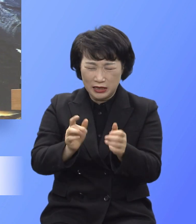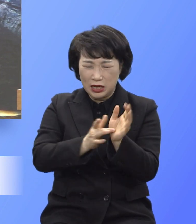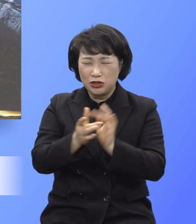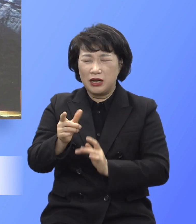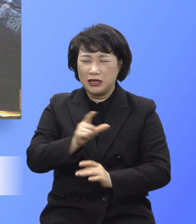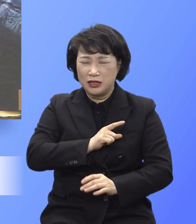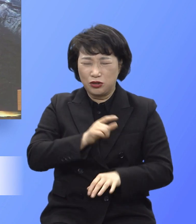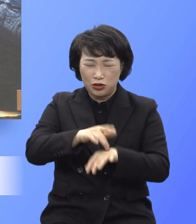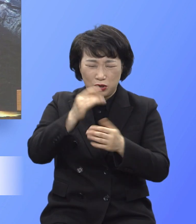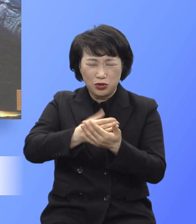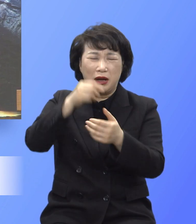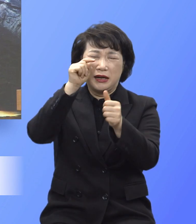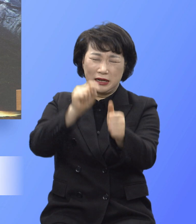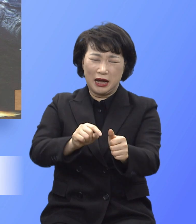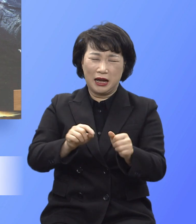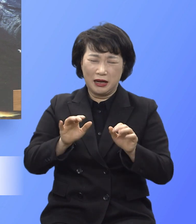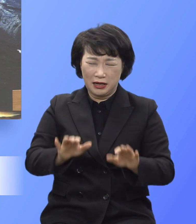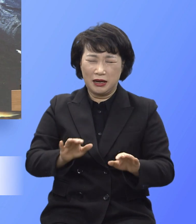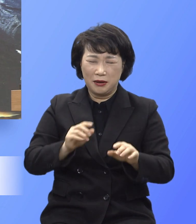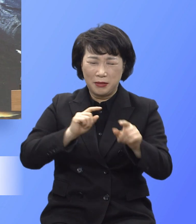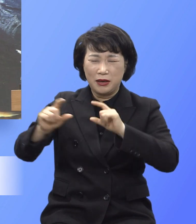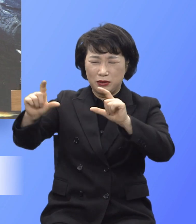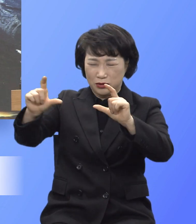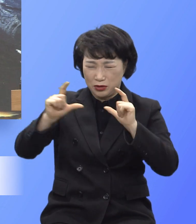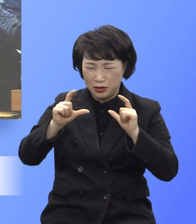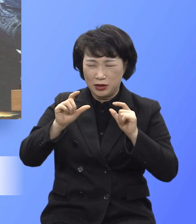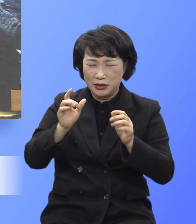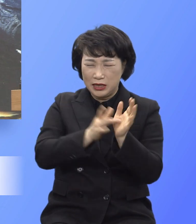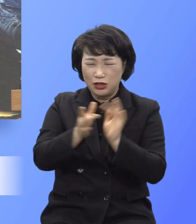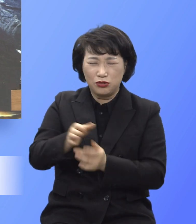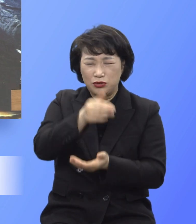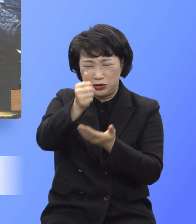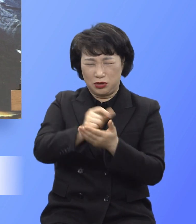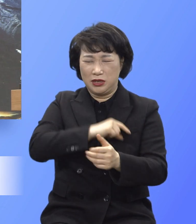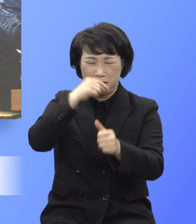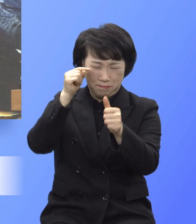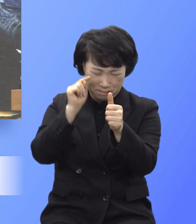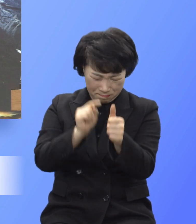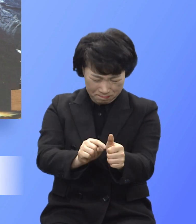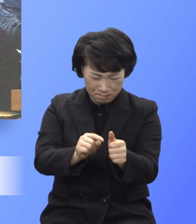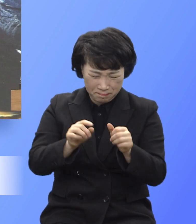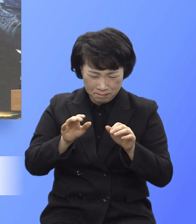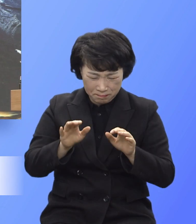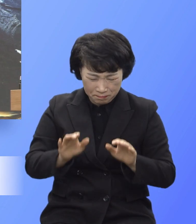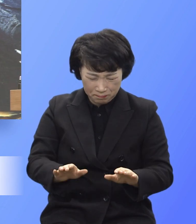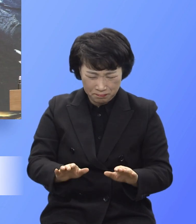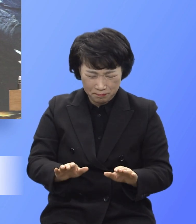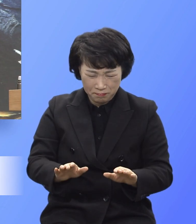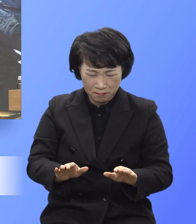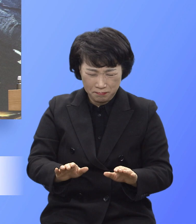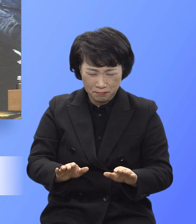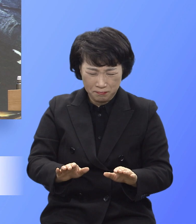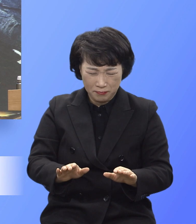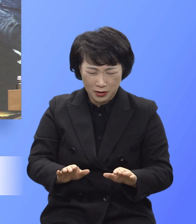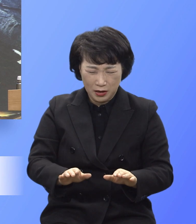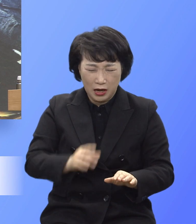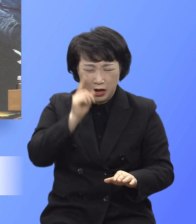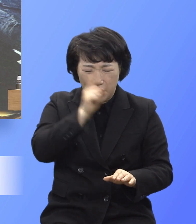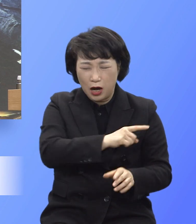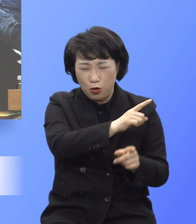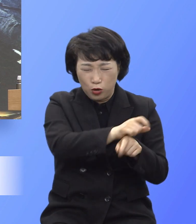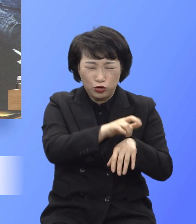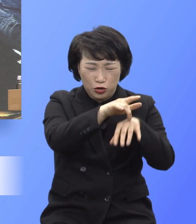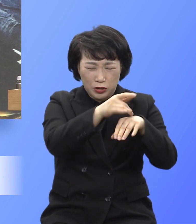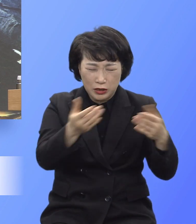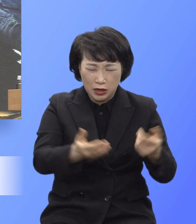내 이름으로 귀신 쫓아내라. 말씀하신 예수님의 이름으로 엄히 명령하노니 마귀